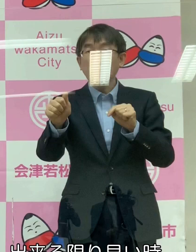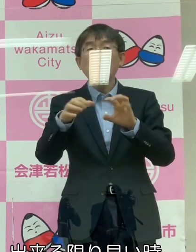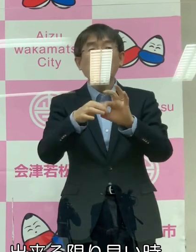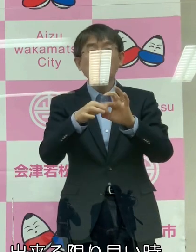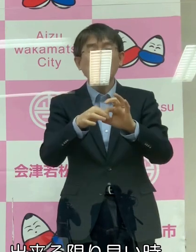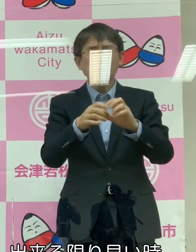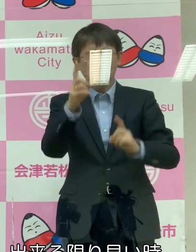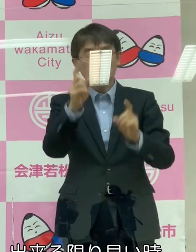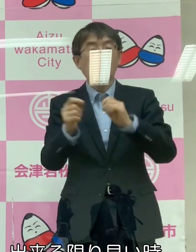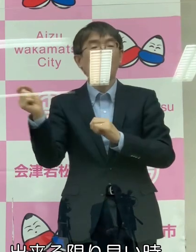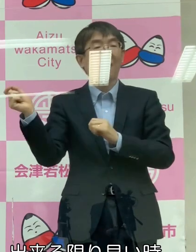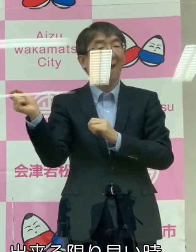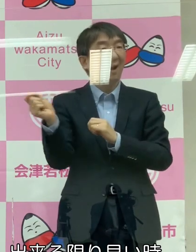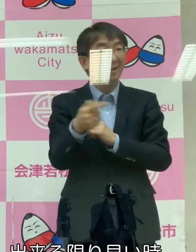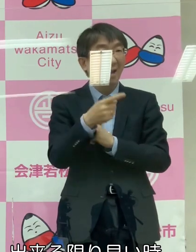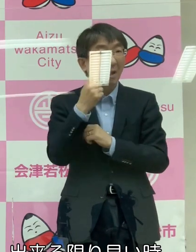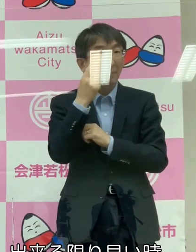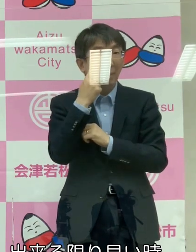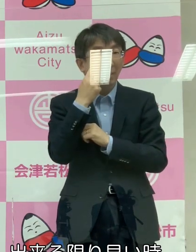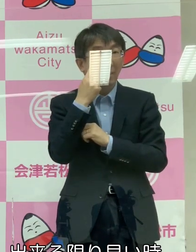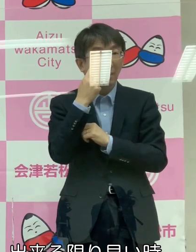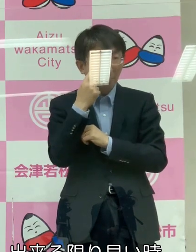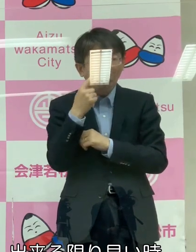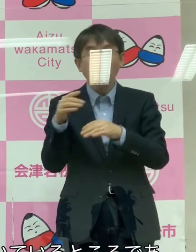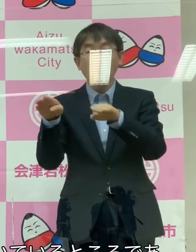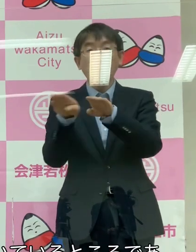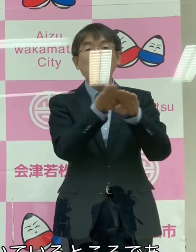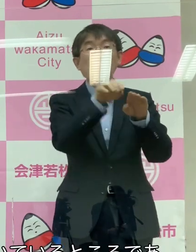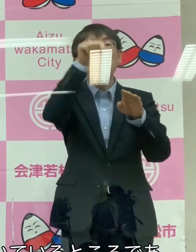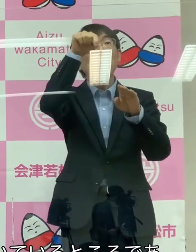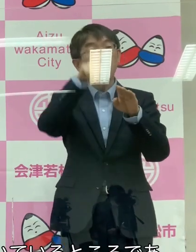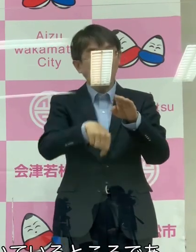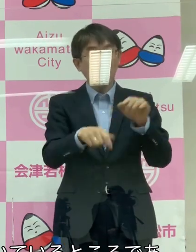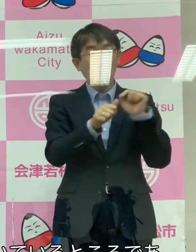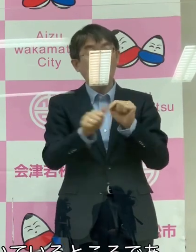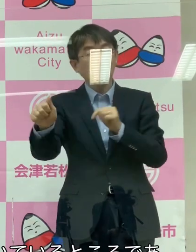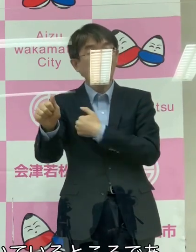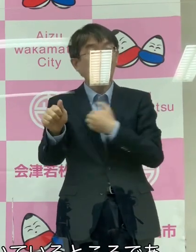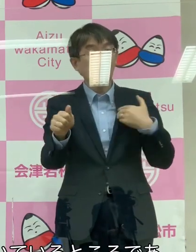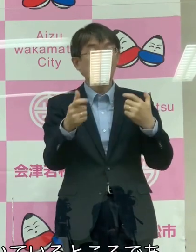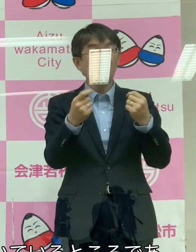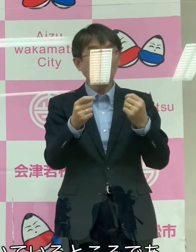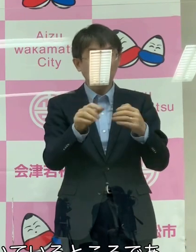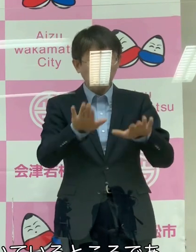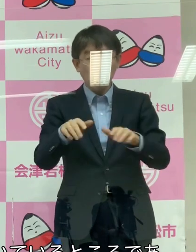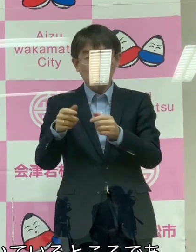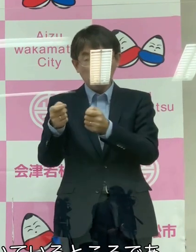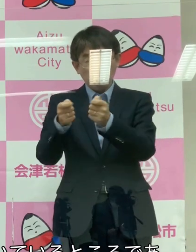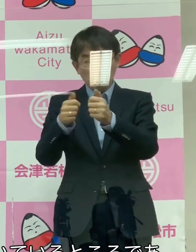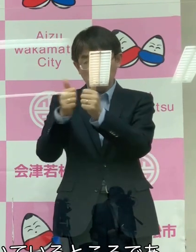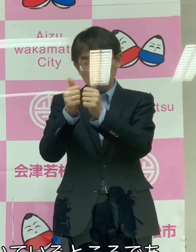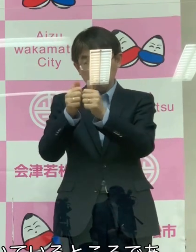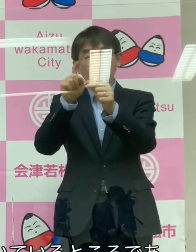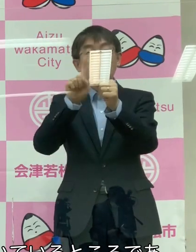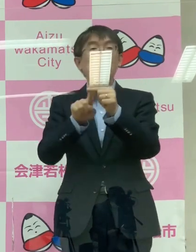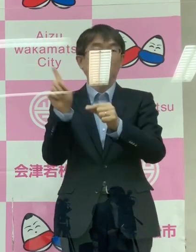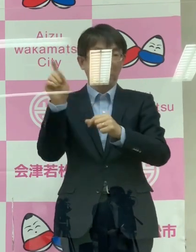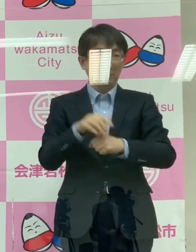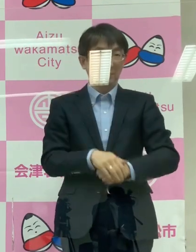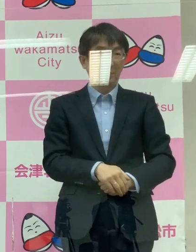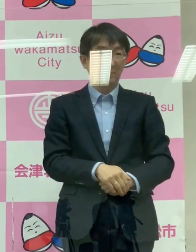る限り早い時期でこの連休中にも派遣できるよう現在協議をさせていただいているところであ